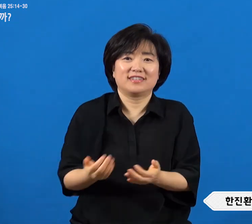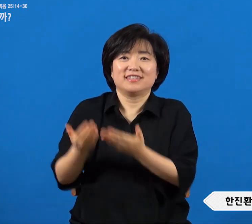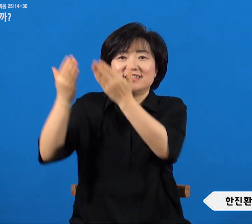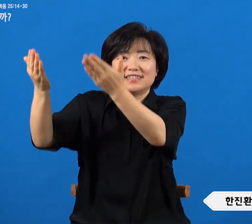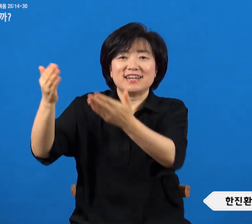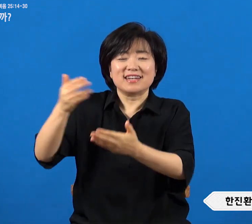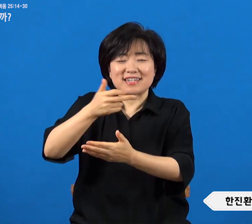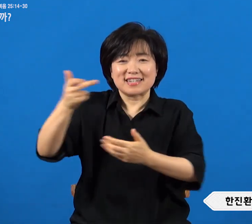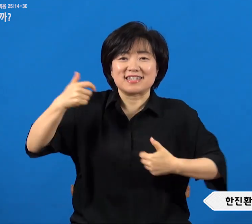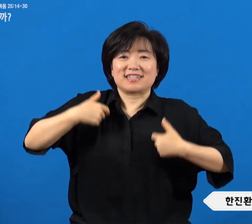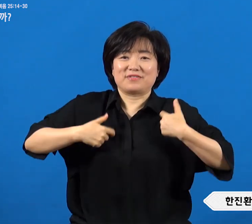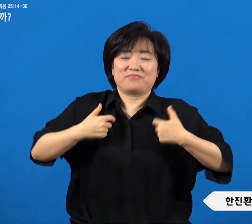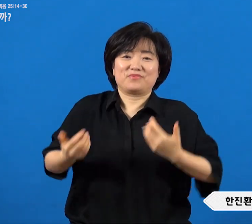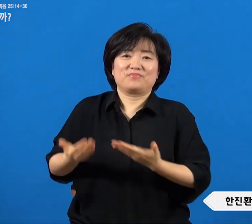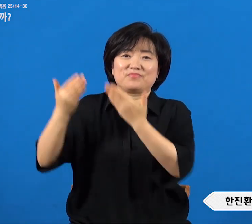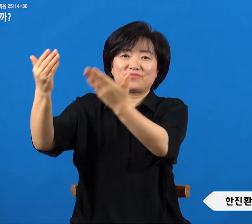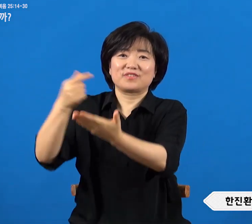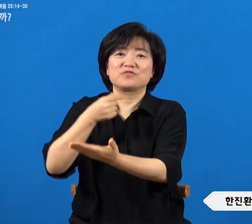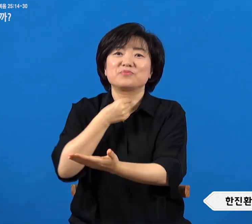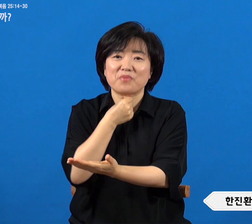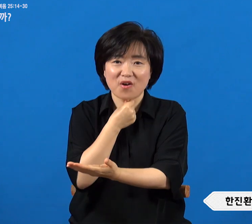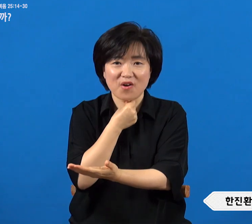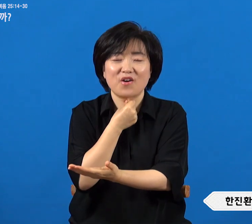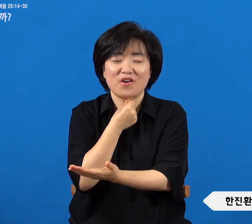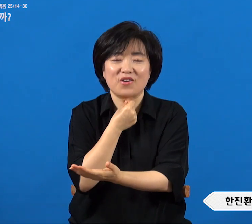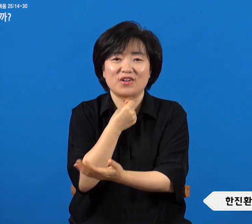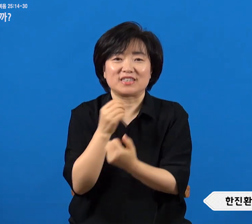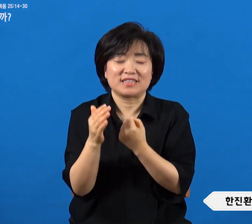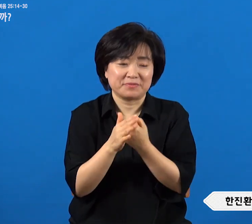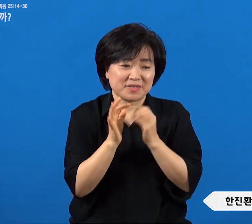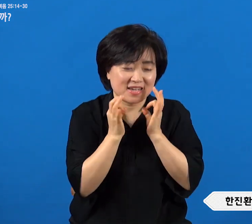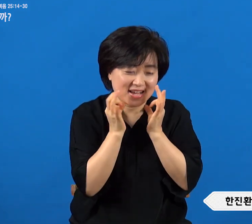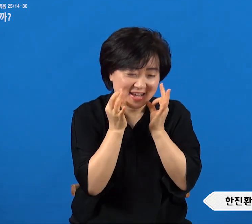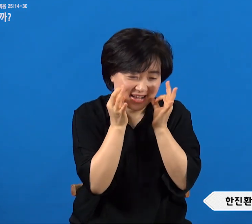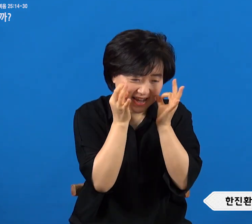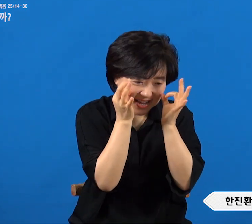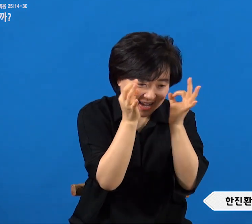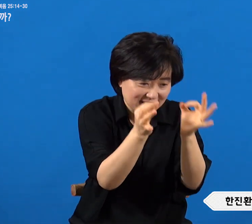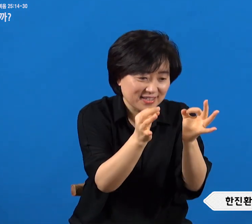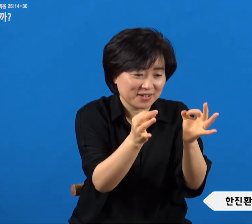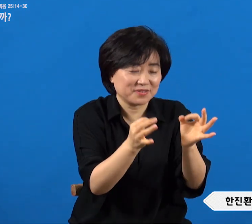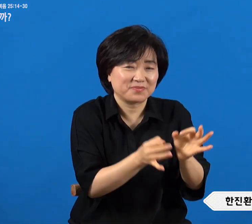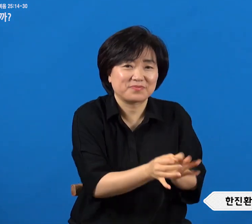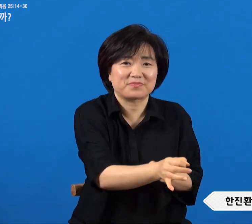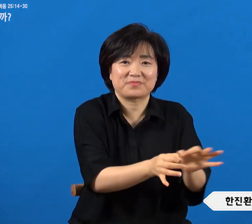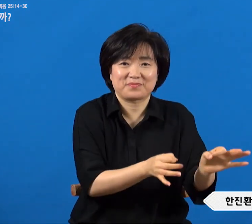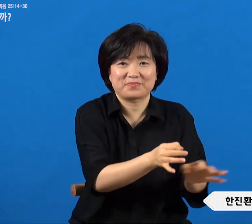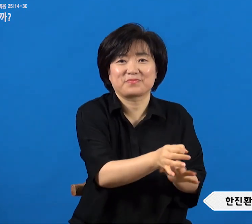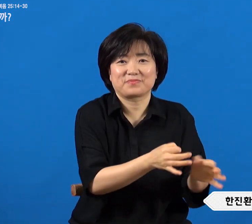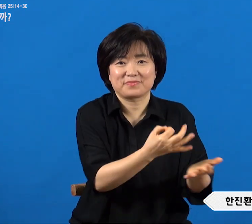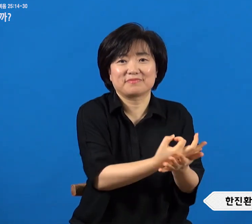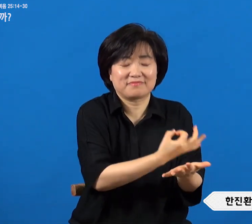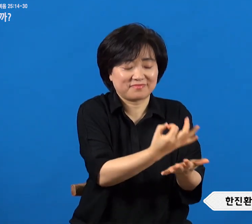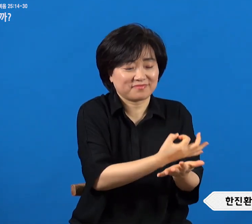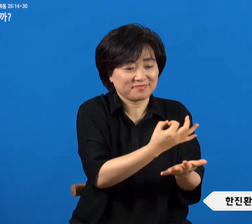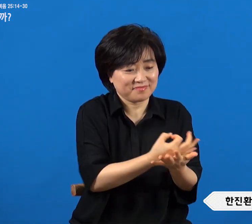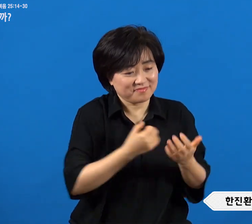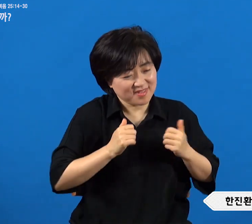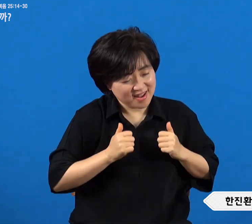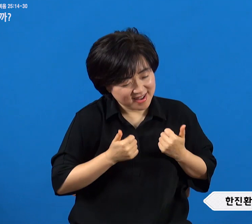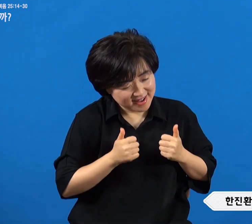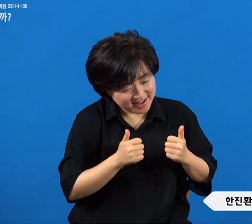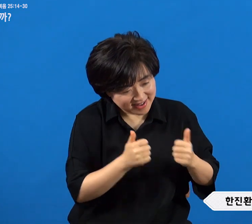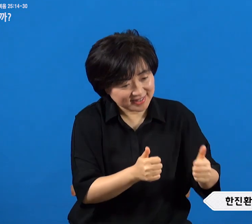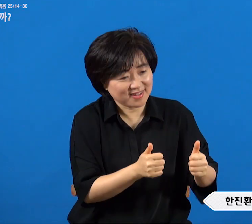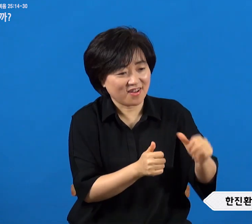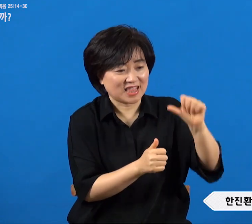기쁨을 안겨드리고 싶어서, 그래서 최선을 다해서 뛴 것입니다. 그렇게 열심히 해서